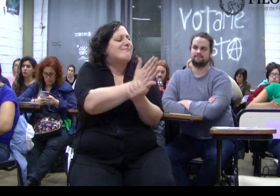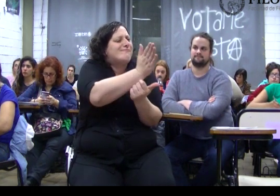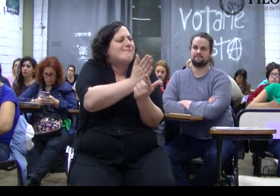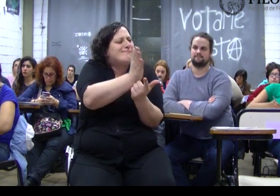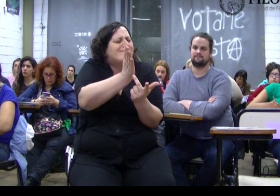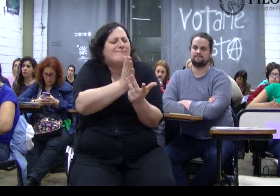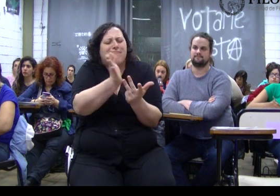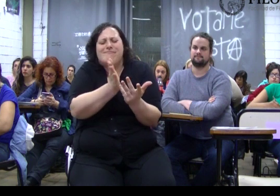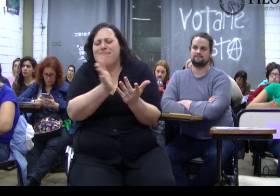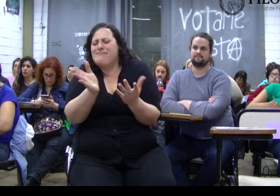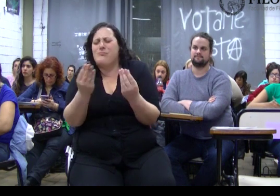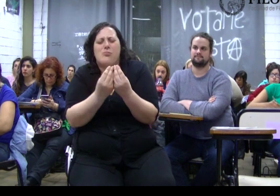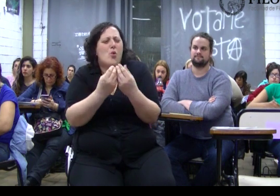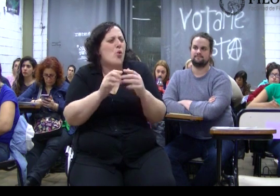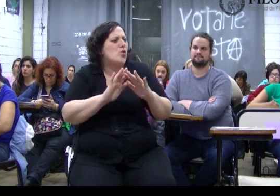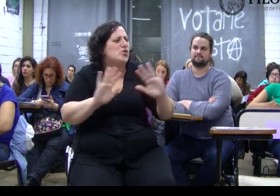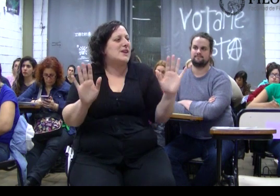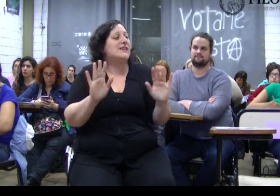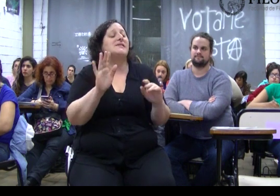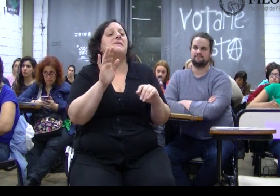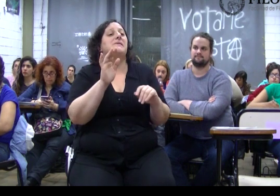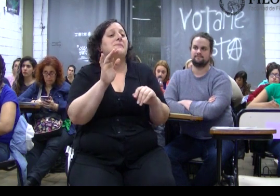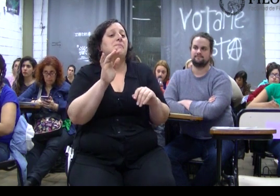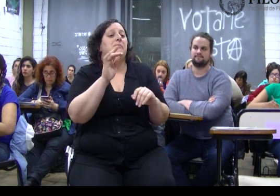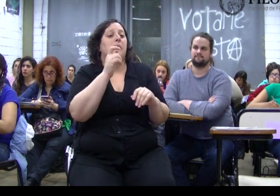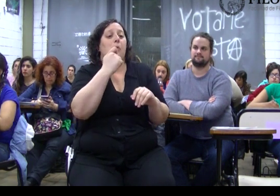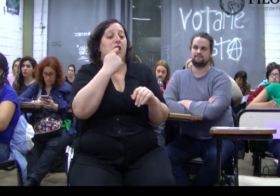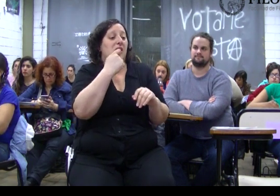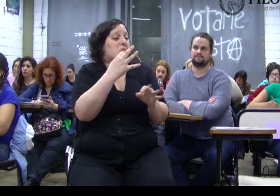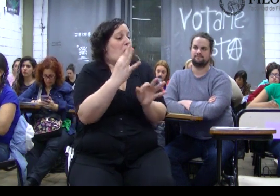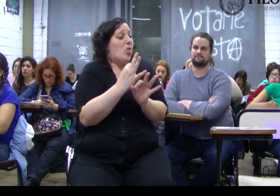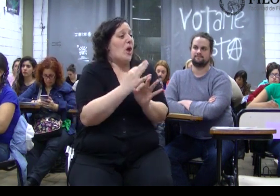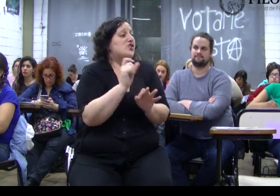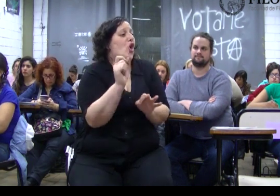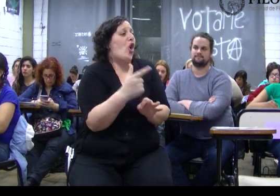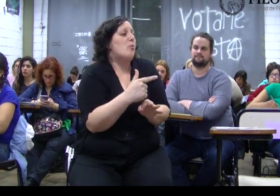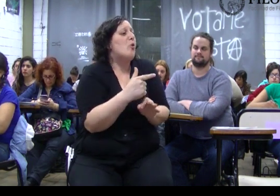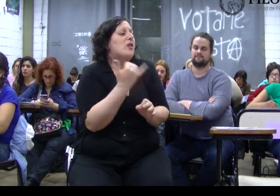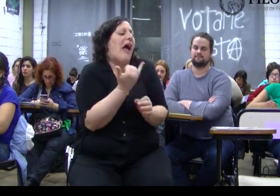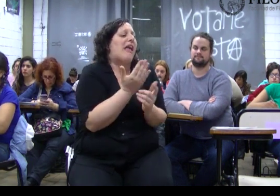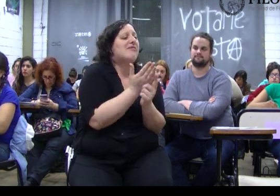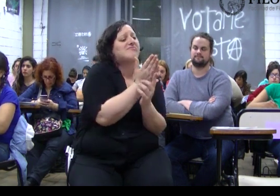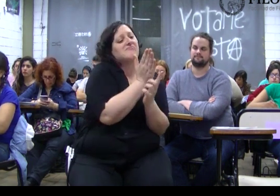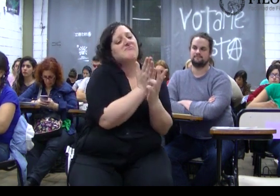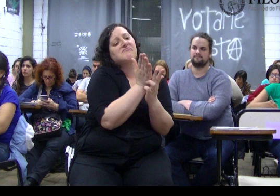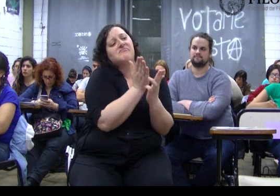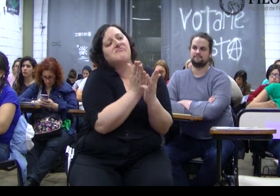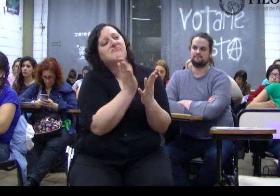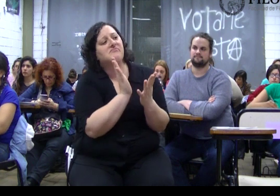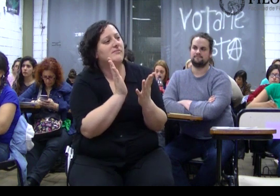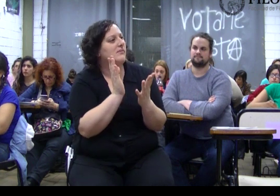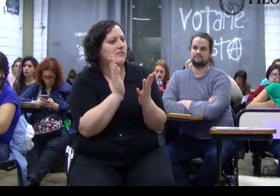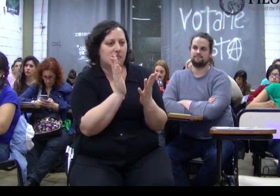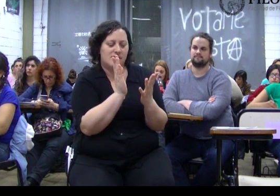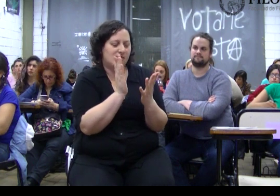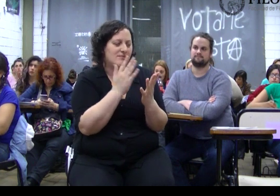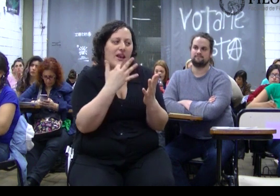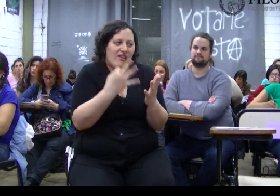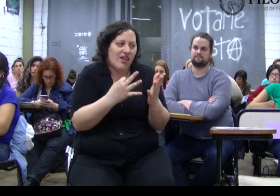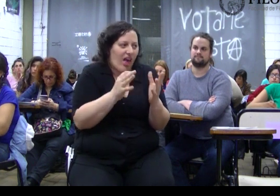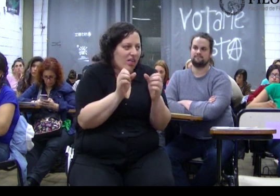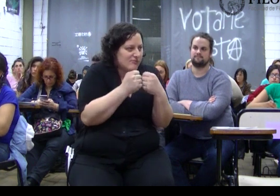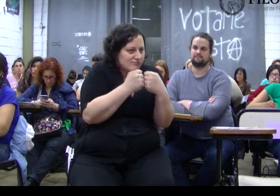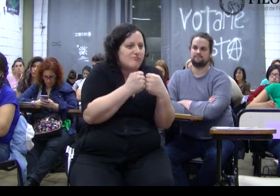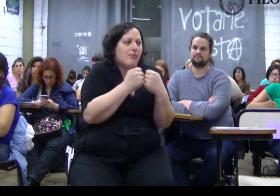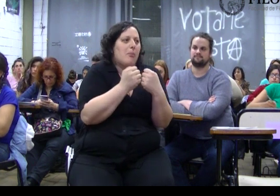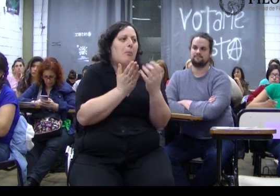más dimensiones que cuando la utilizamos para la educación común. Ya es un problema que haya una división entre educación común